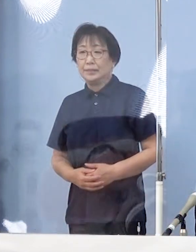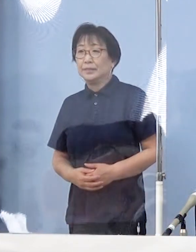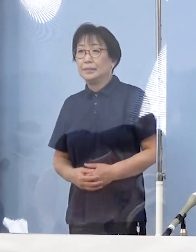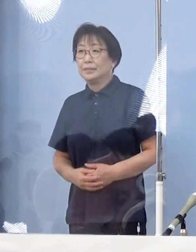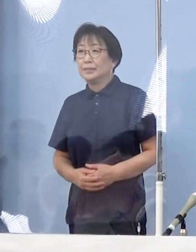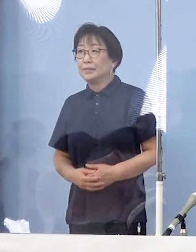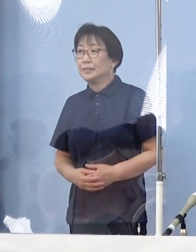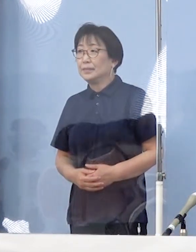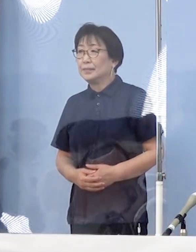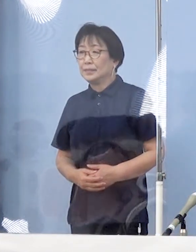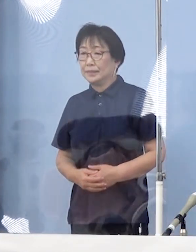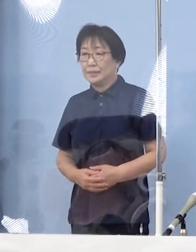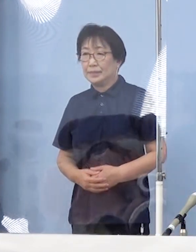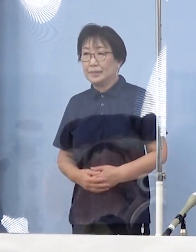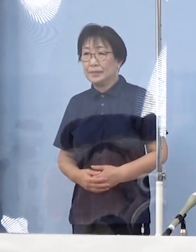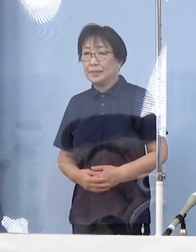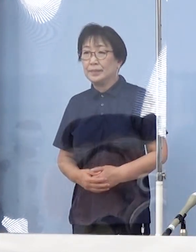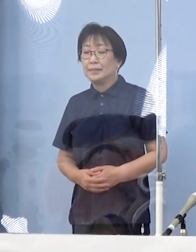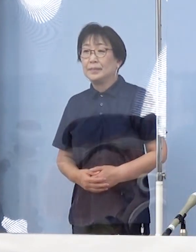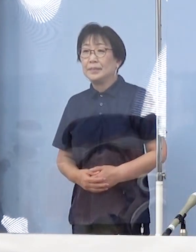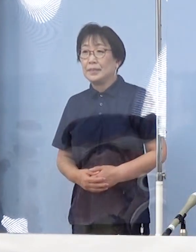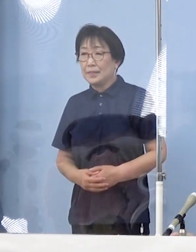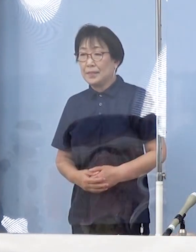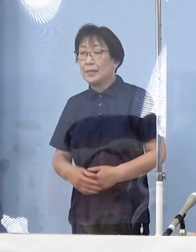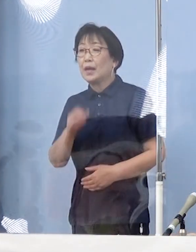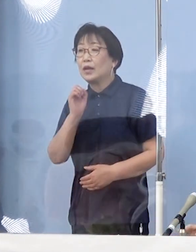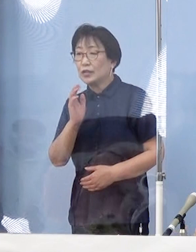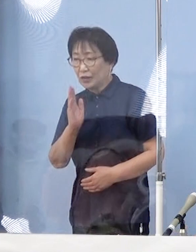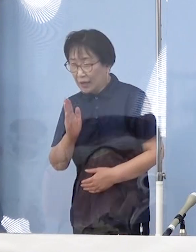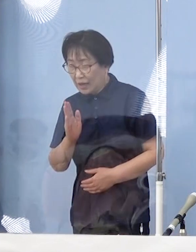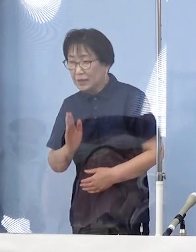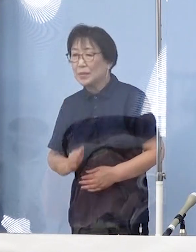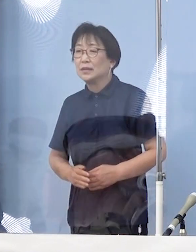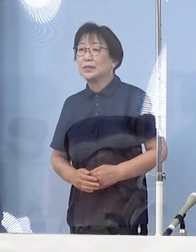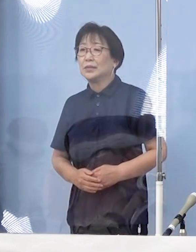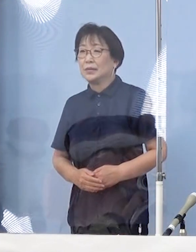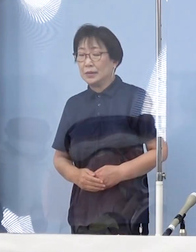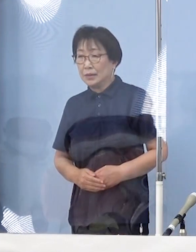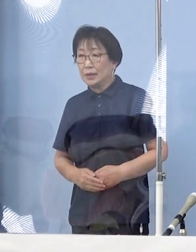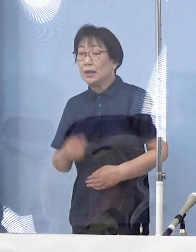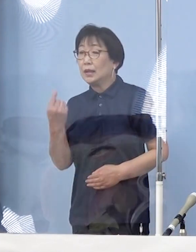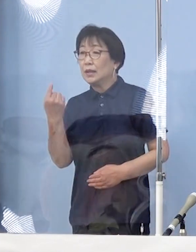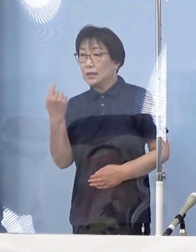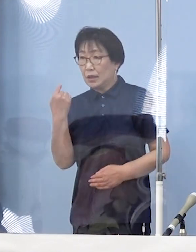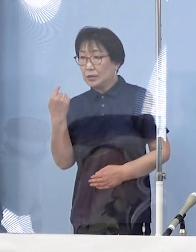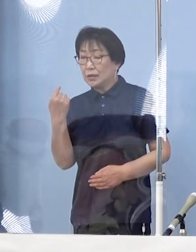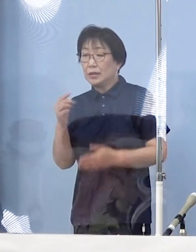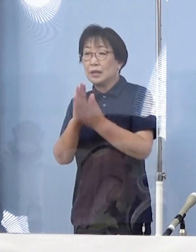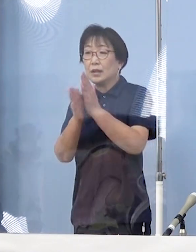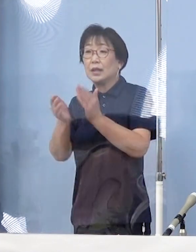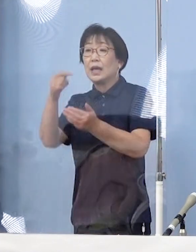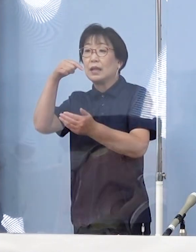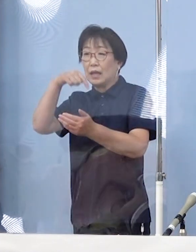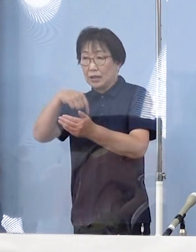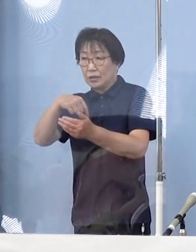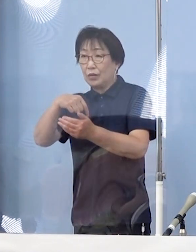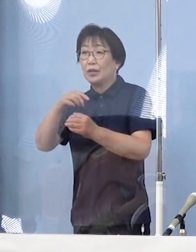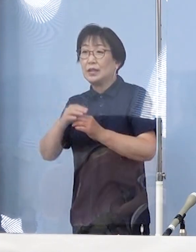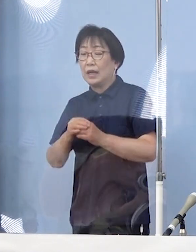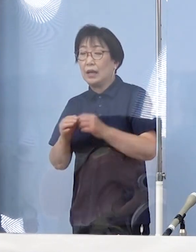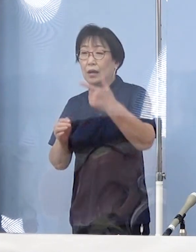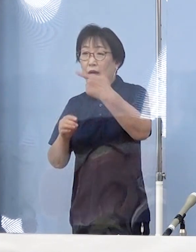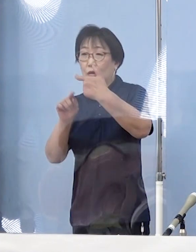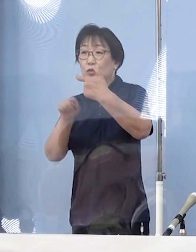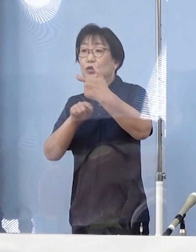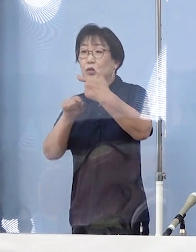それではお願いします。 それではよろしくお願いいたします。昨日県内において60名